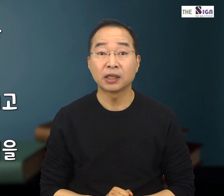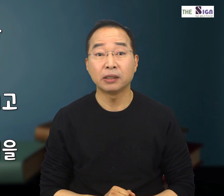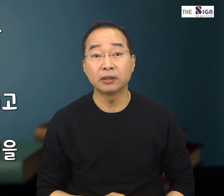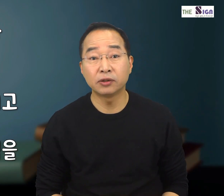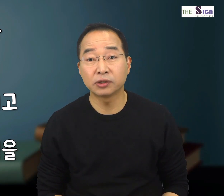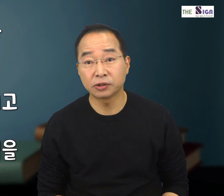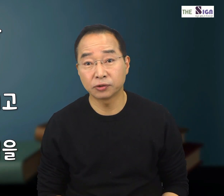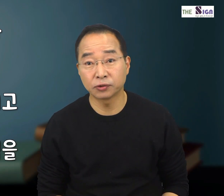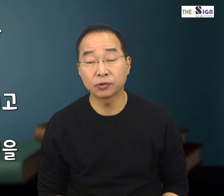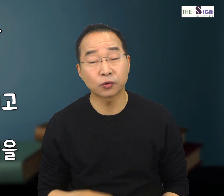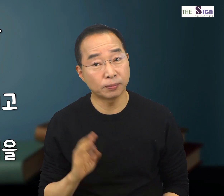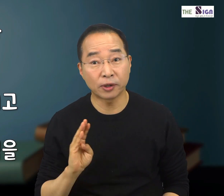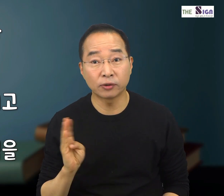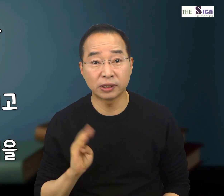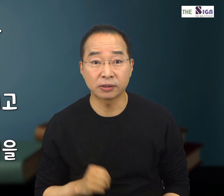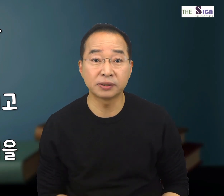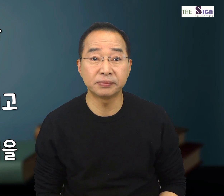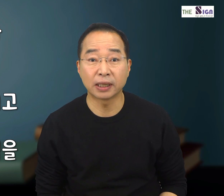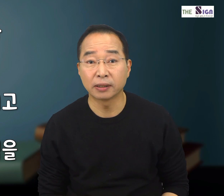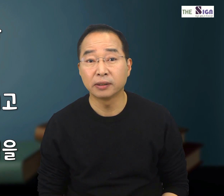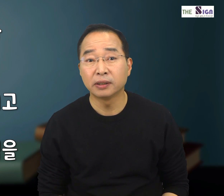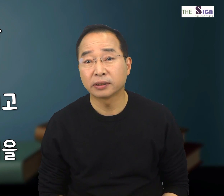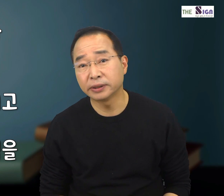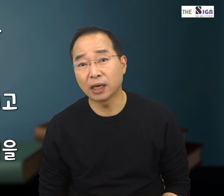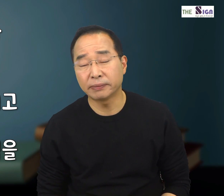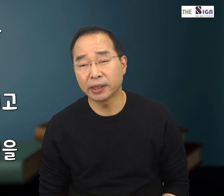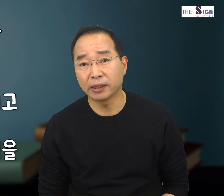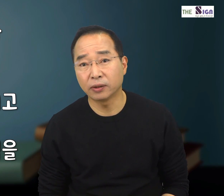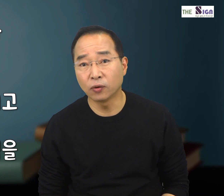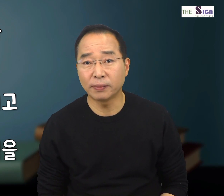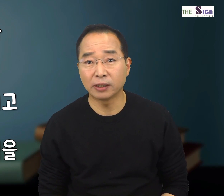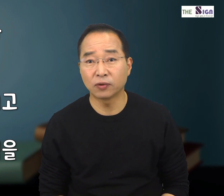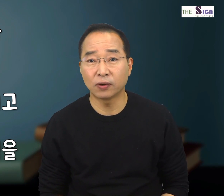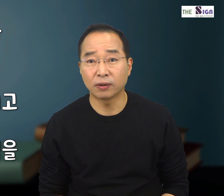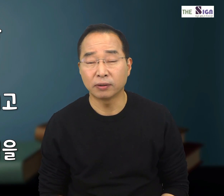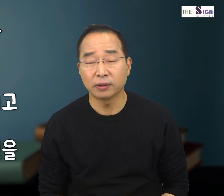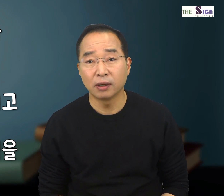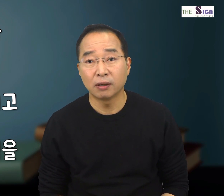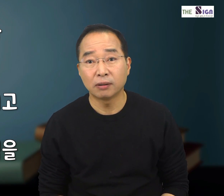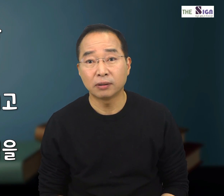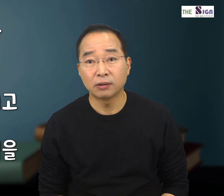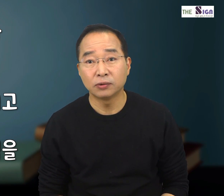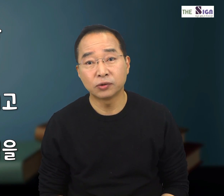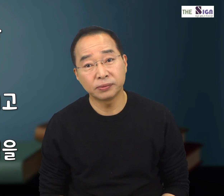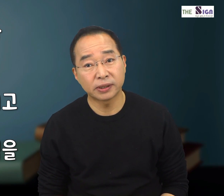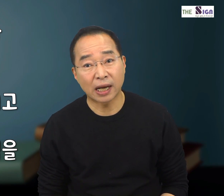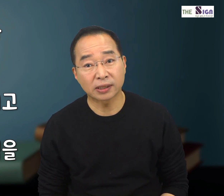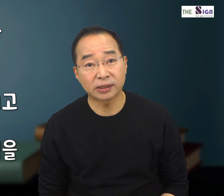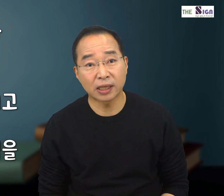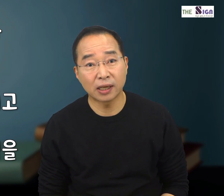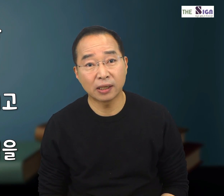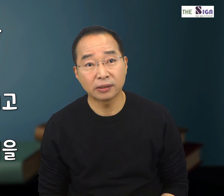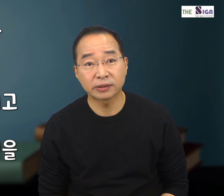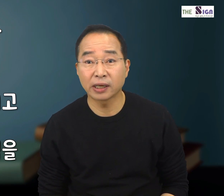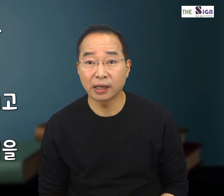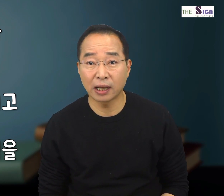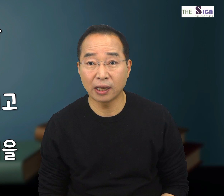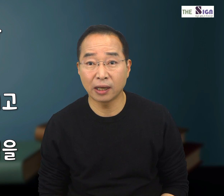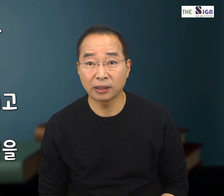이런 형식으로도 조금 변형돼서 씁니다. 그 다음에 이거 말고 요즘은 이제 각자